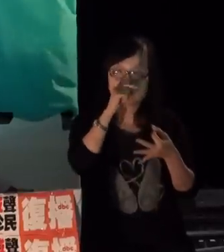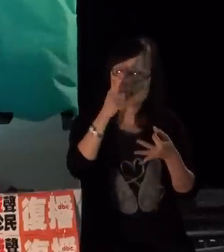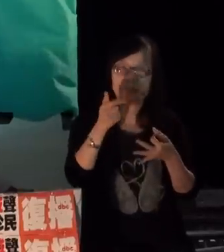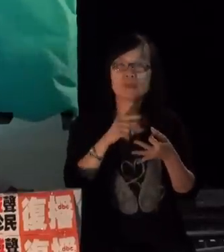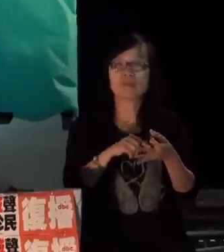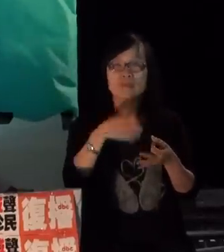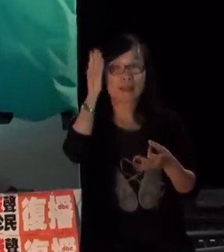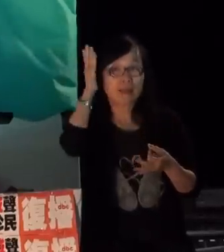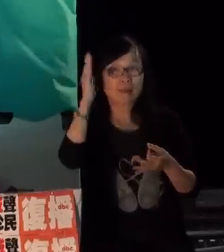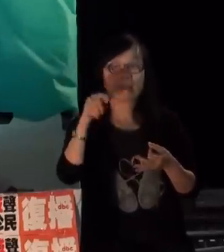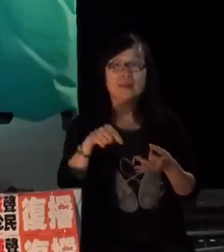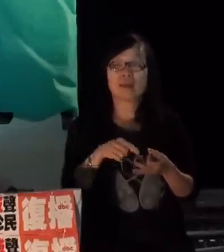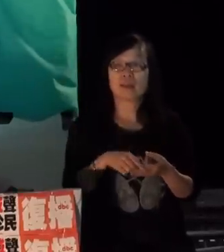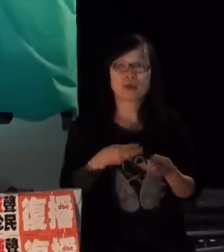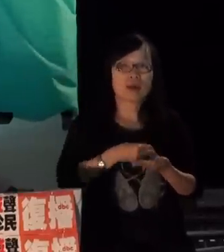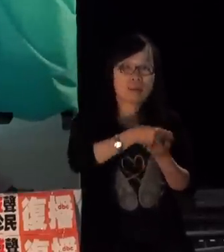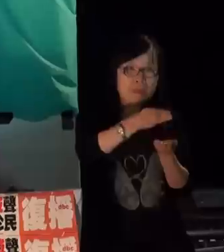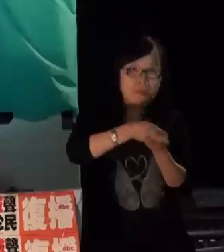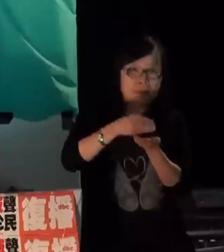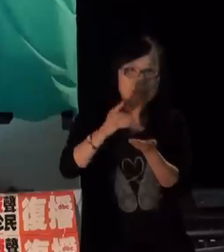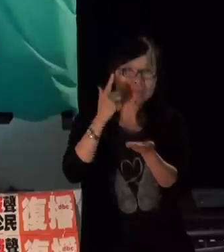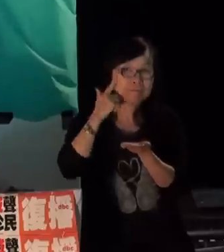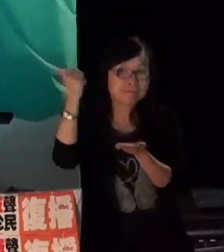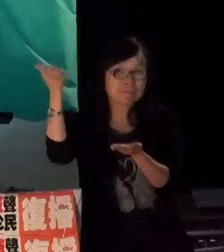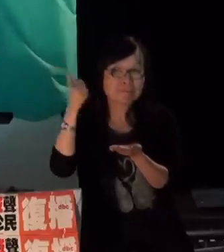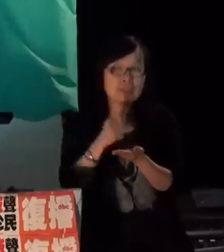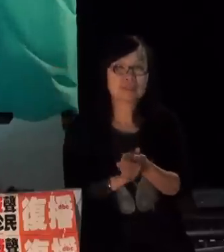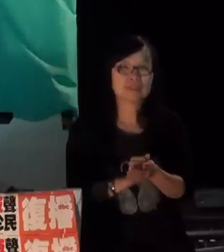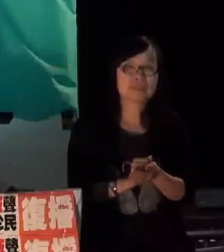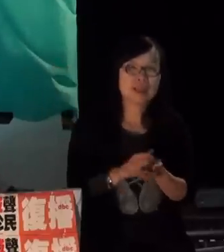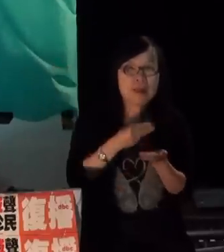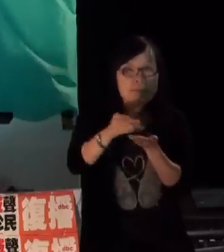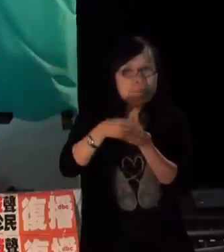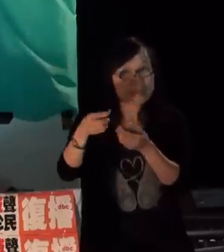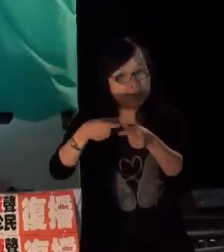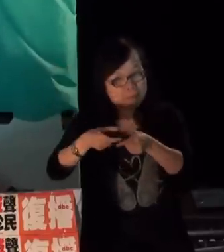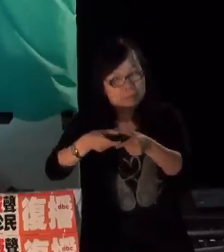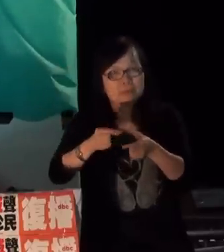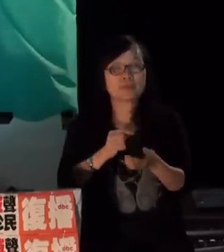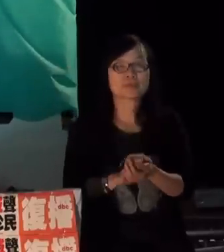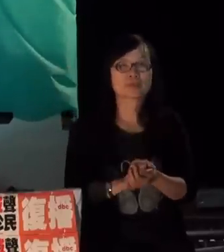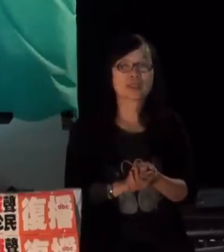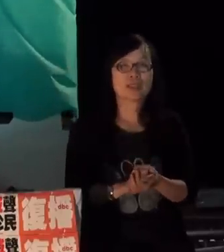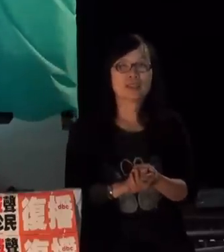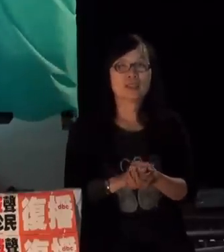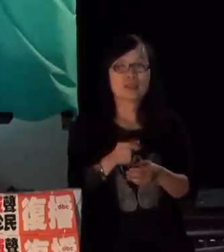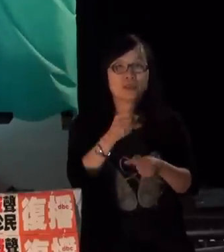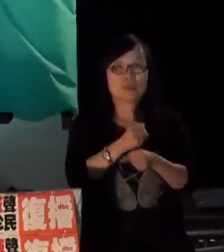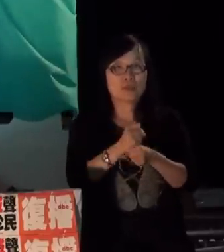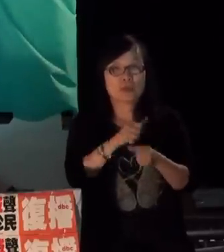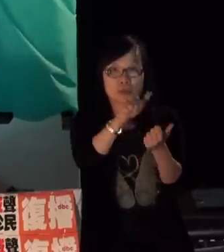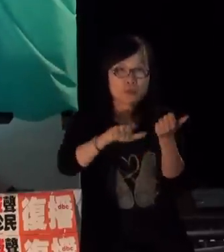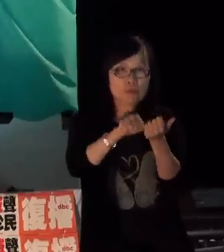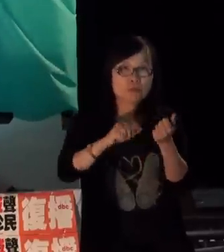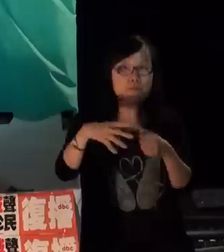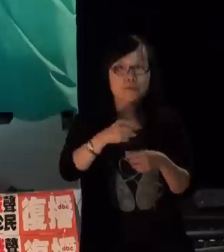啊？佢係派卡片出名啊嘛，記唔記得啊？ 卡片局長。 係啦，就係、是。做咗呢個副局長，